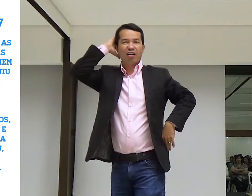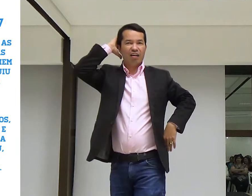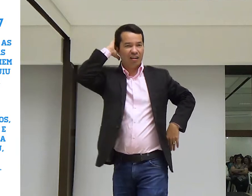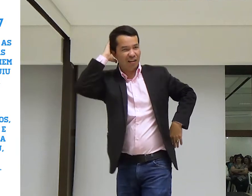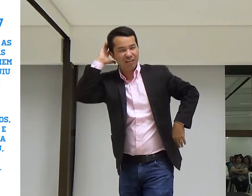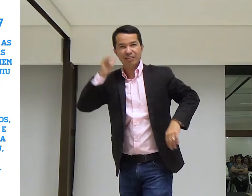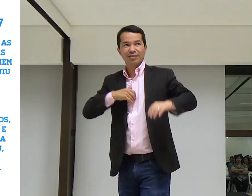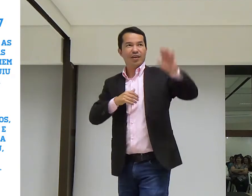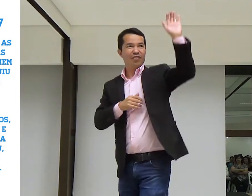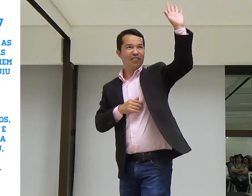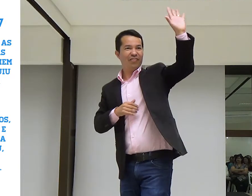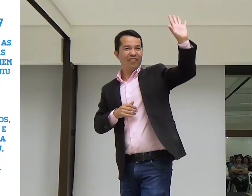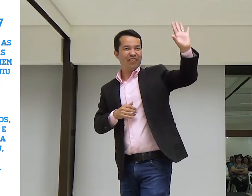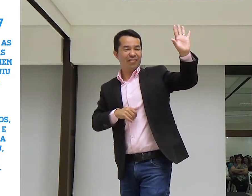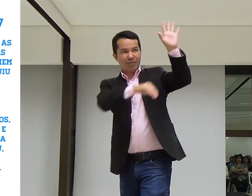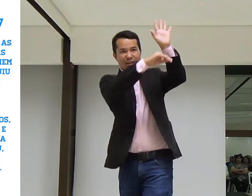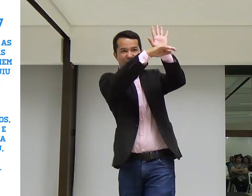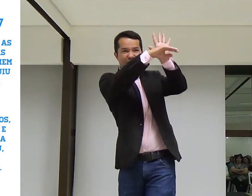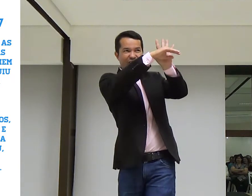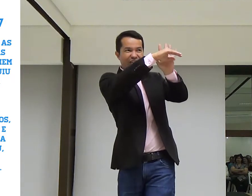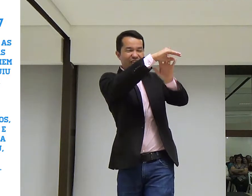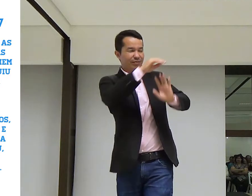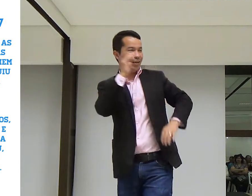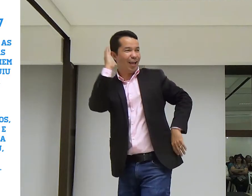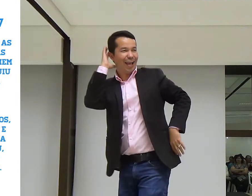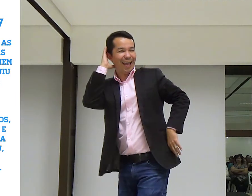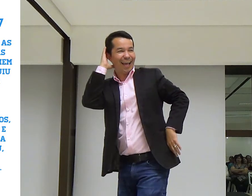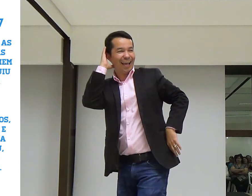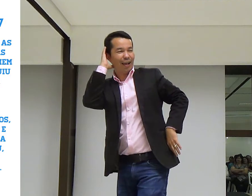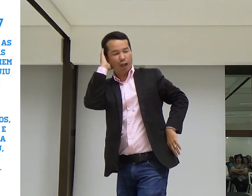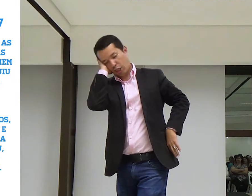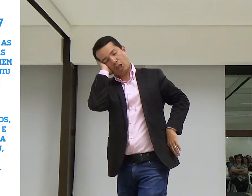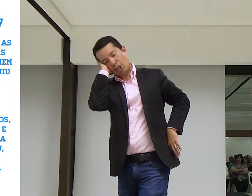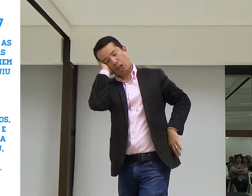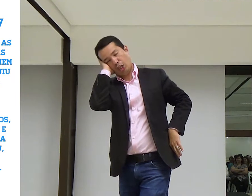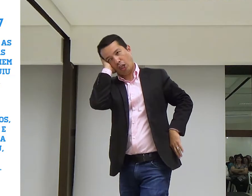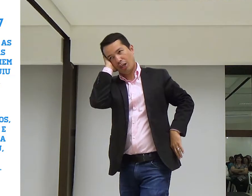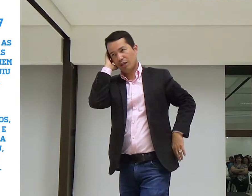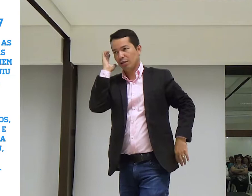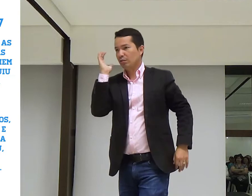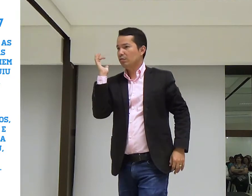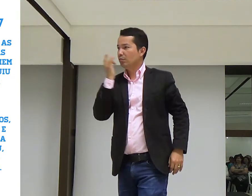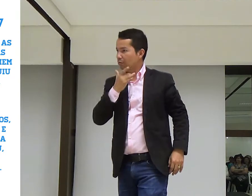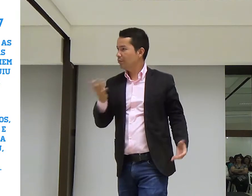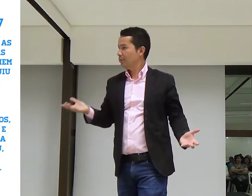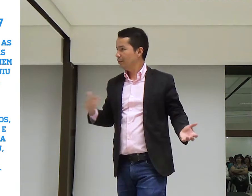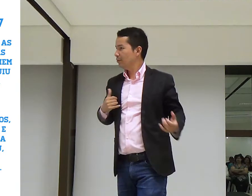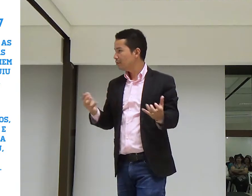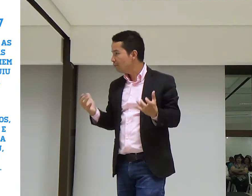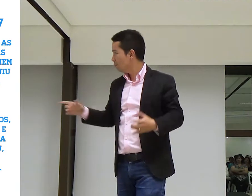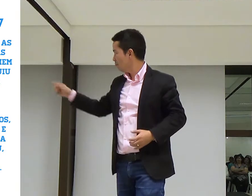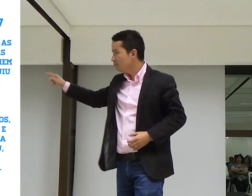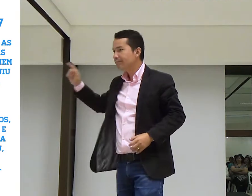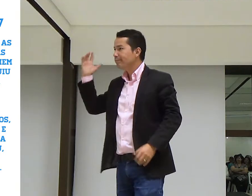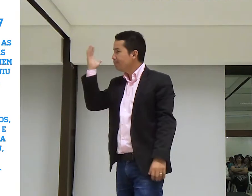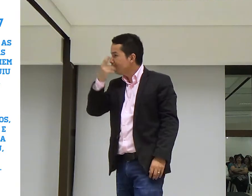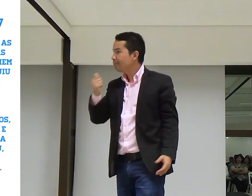rede, a descansar. E o sol se pondo, e eu ali desfrutando disso, e adormeço. Uma delícia isso,